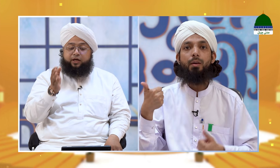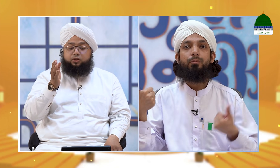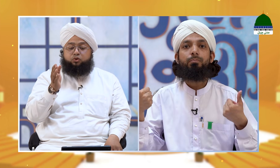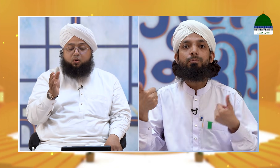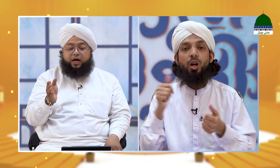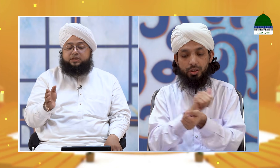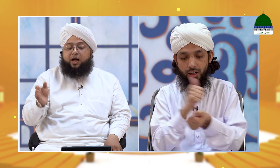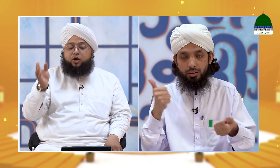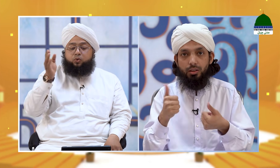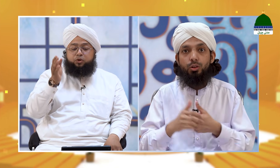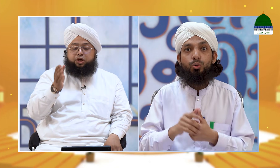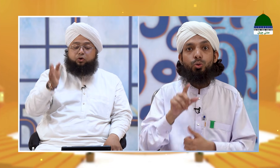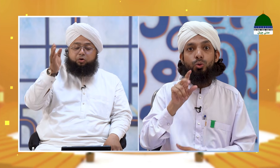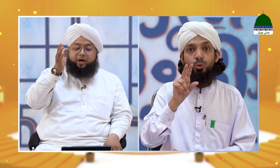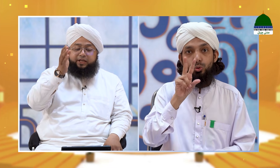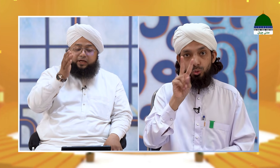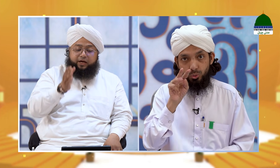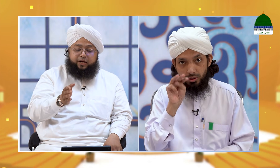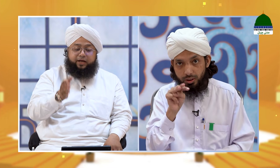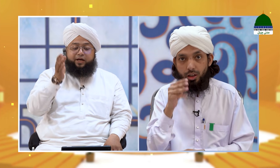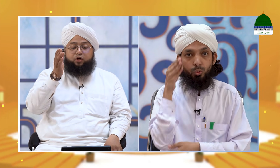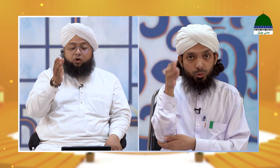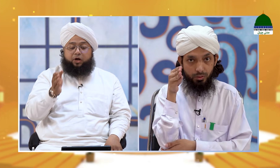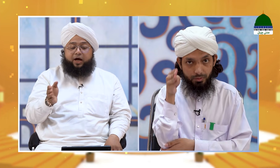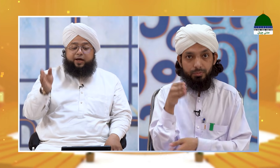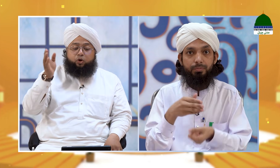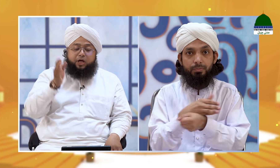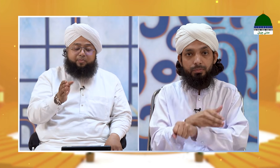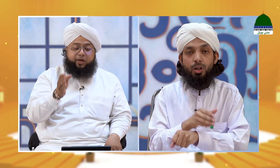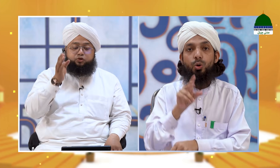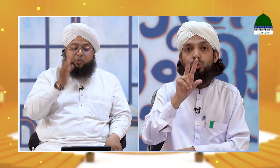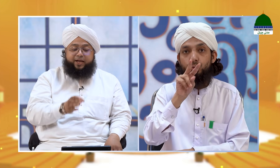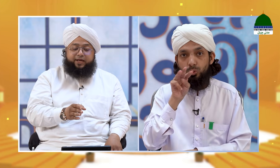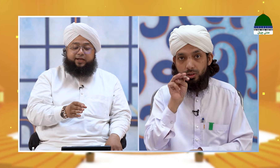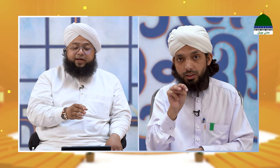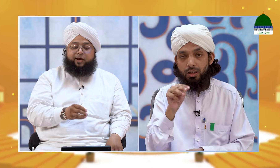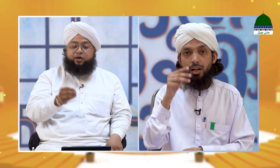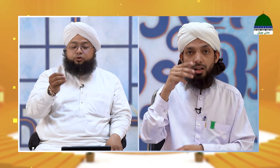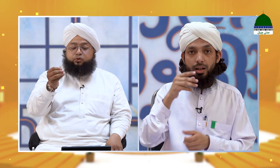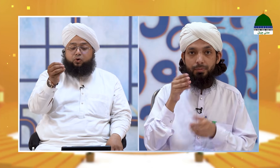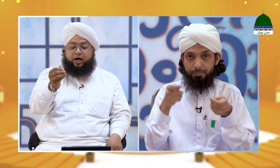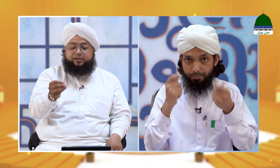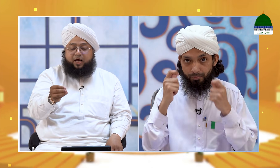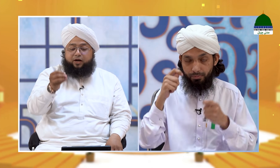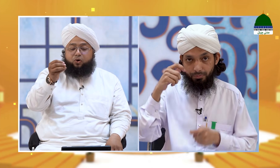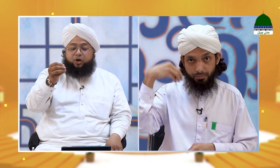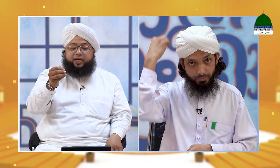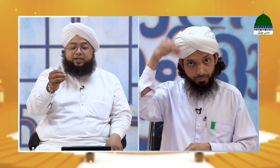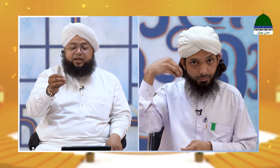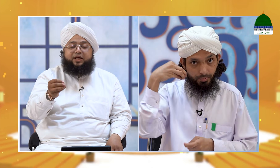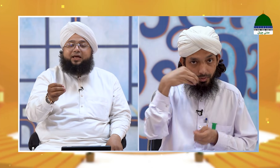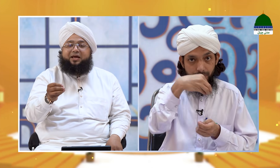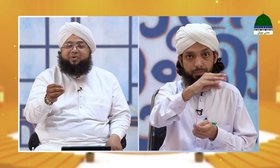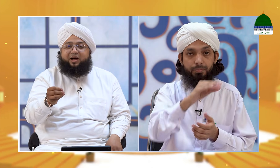کرنے، 2000 اونٹ کی قربانی کرنے اور راہ خدا میں سواری کے لیے 2000